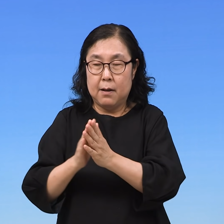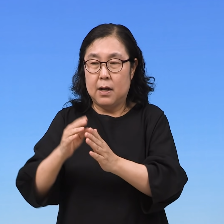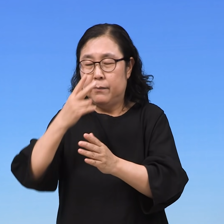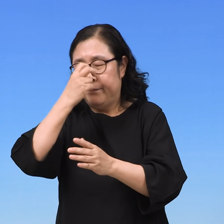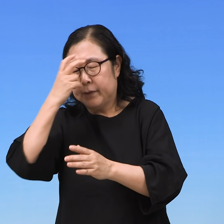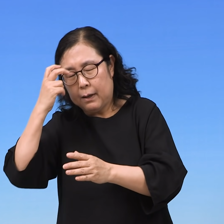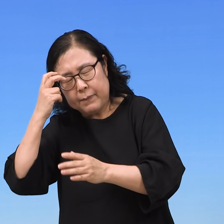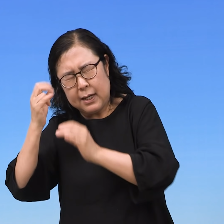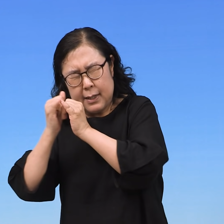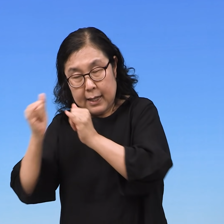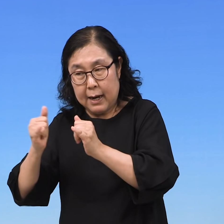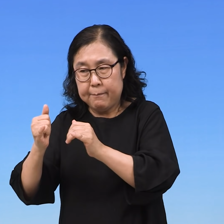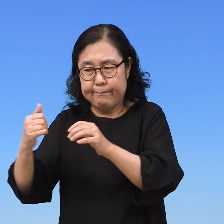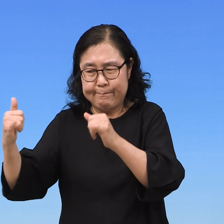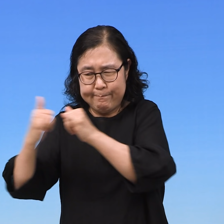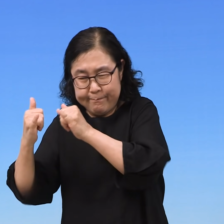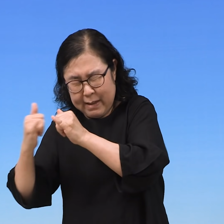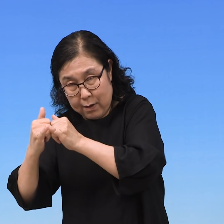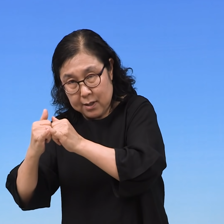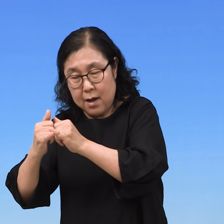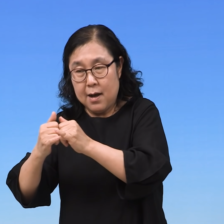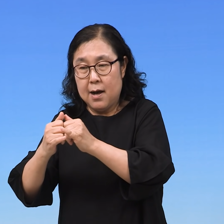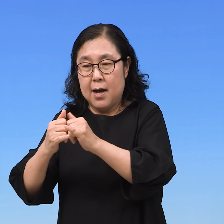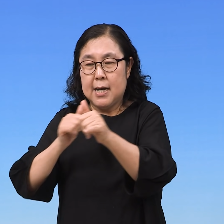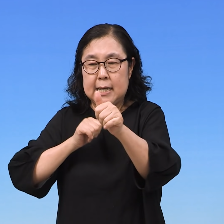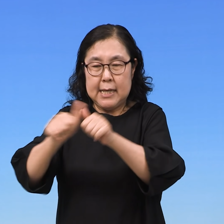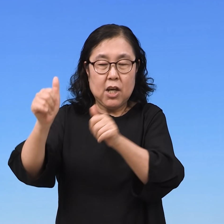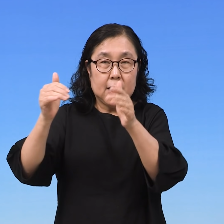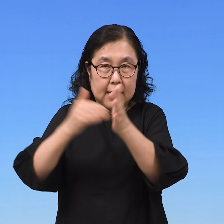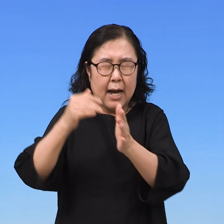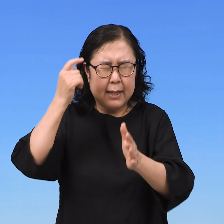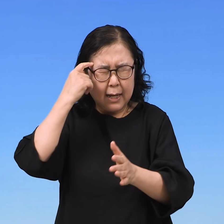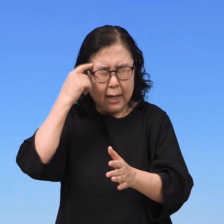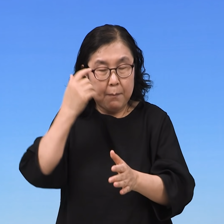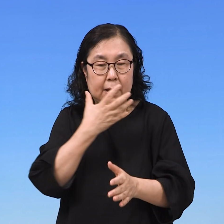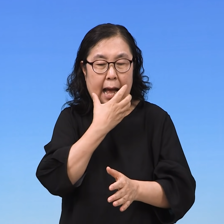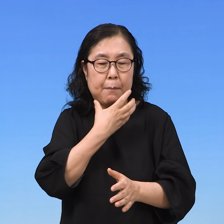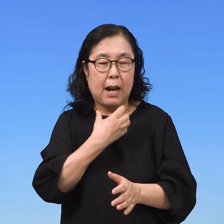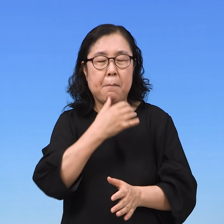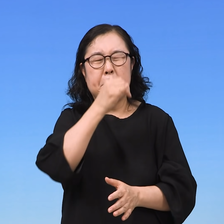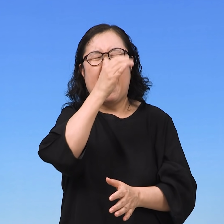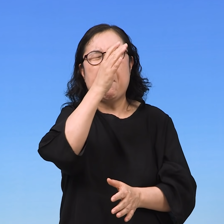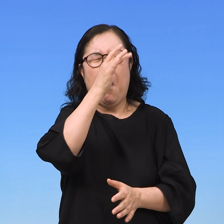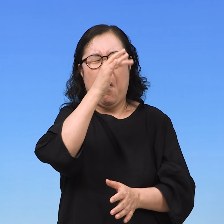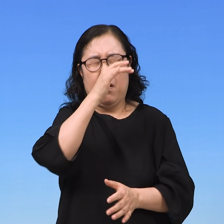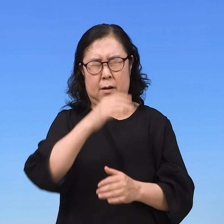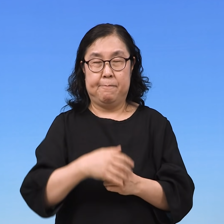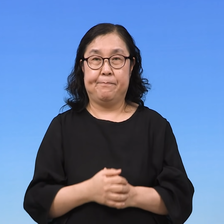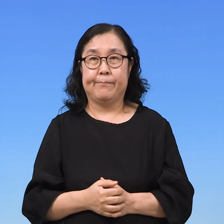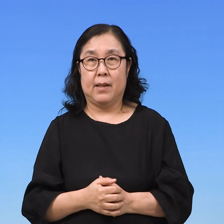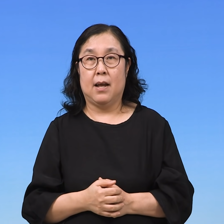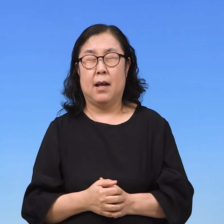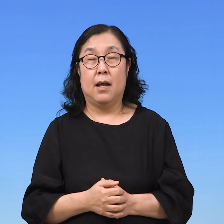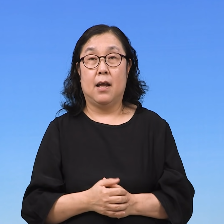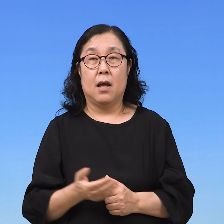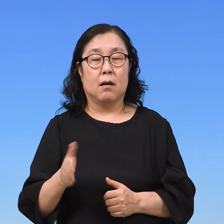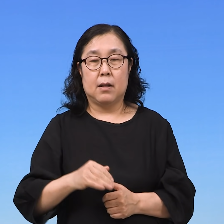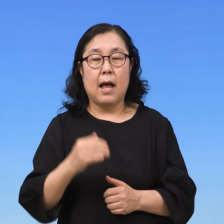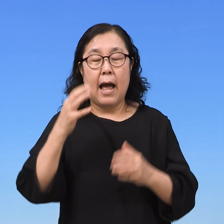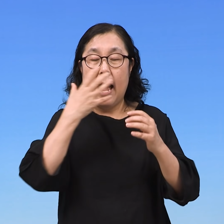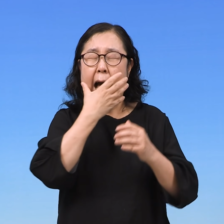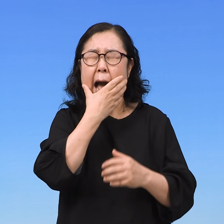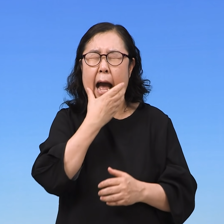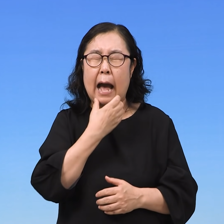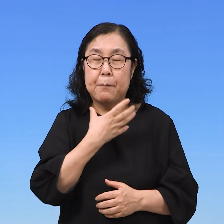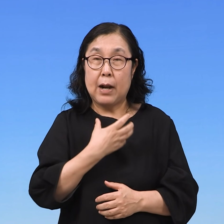전략인데 내가 천재적인 전략을 발휘해서 이겼다, 이렇게 생각하면 아브라함은 바보 아닌 바보? 근데